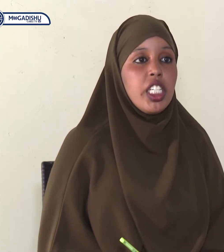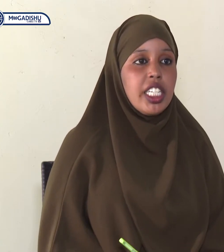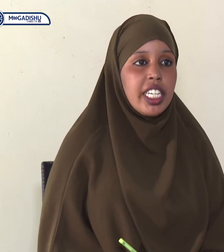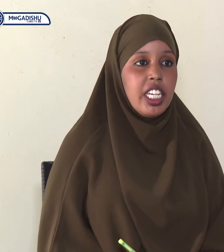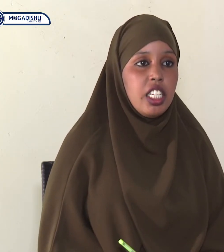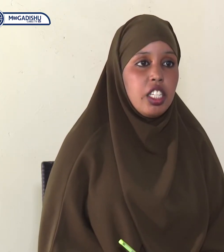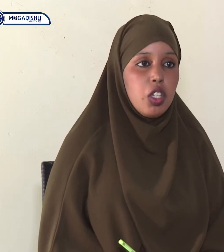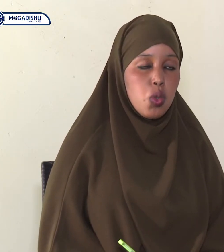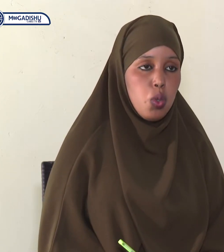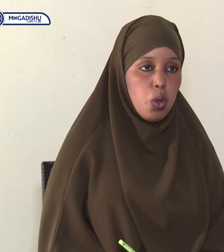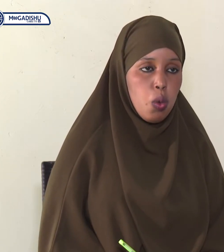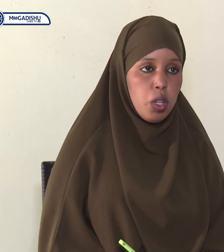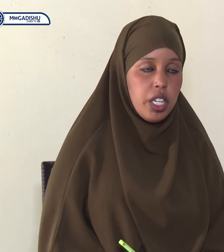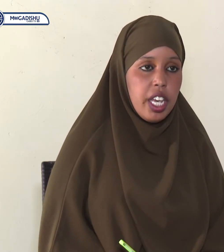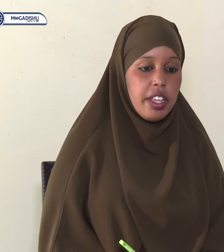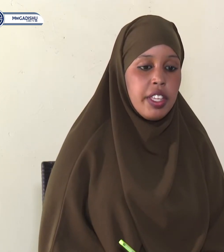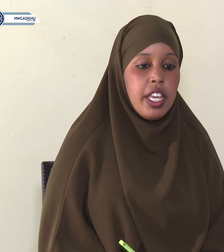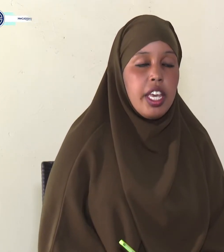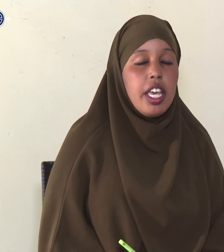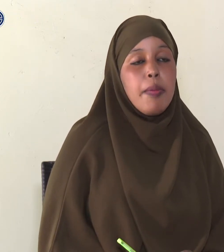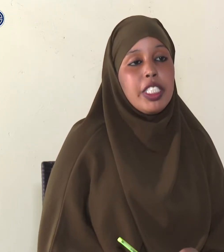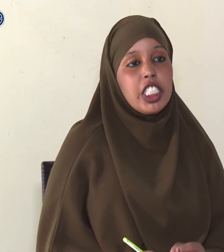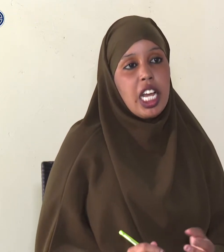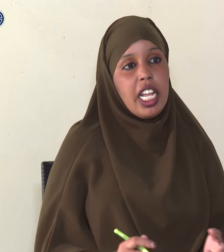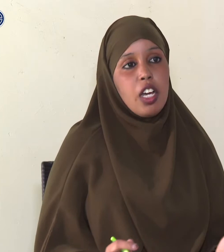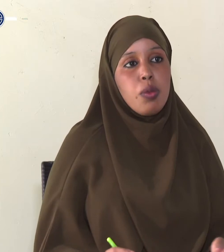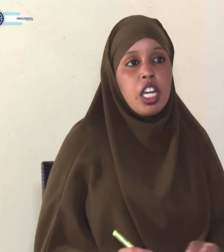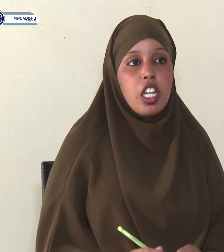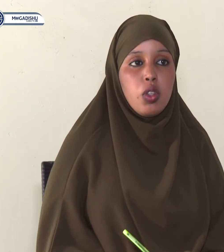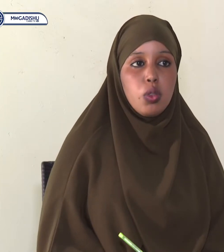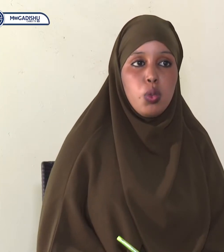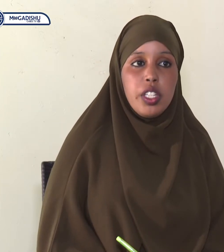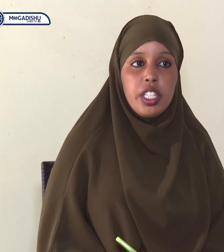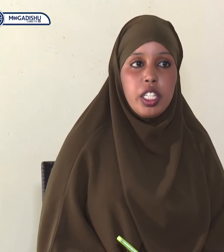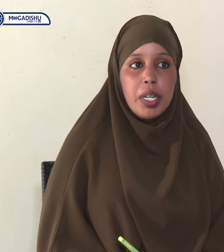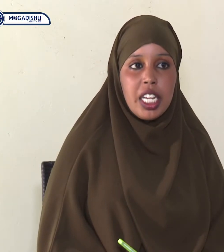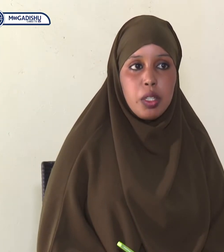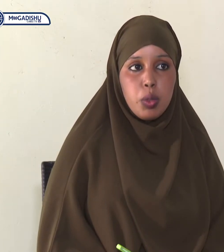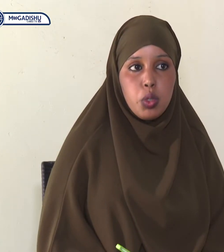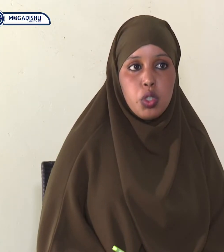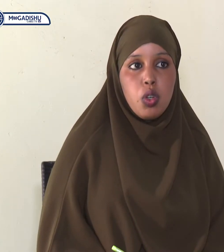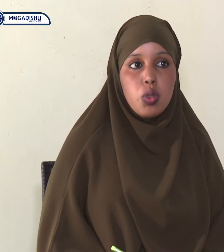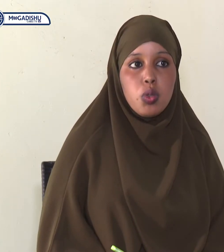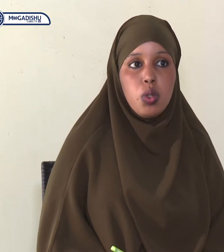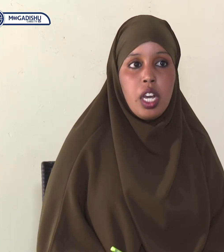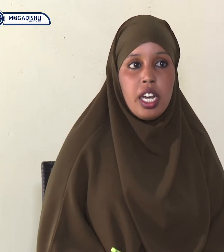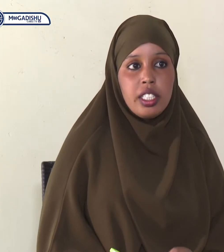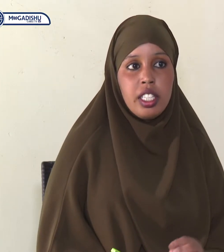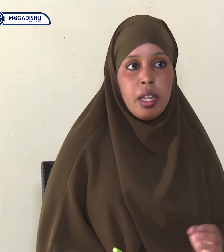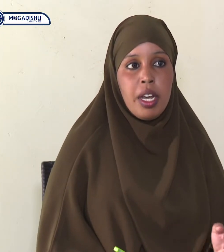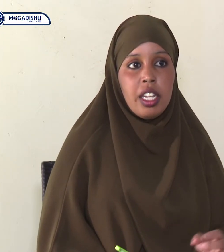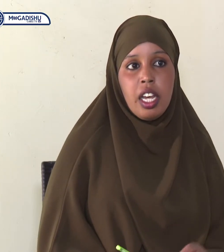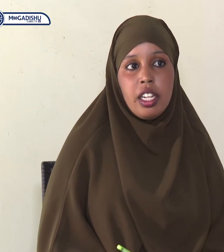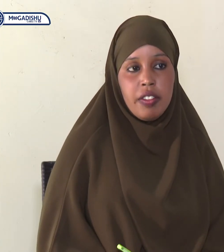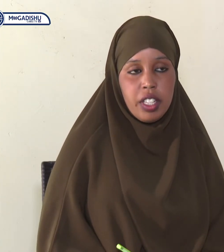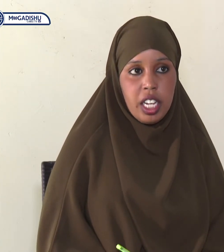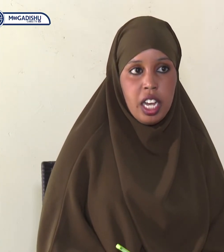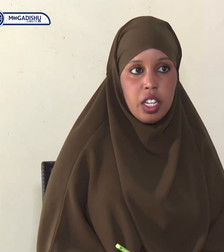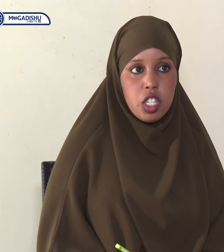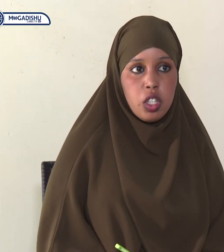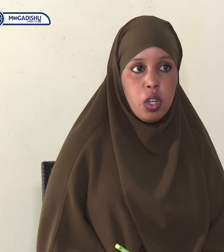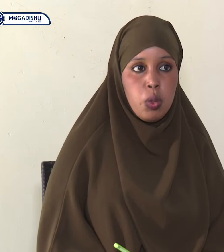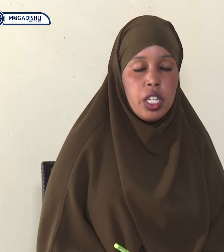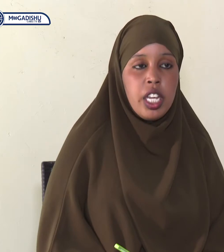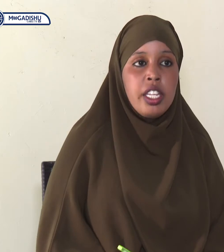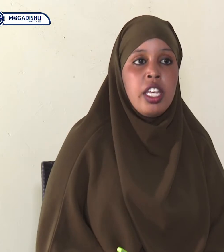xarunta weyn ee Dherkeynleyn ee iskuulka uu leeyahay. Ma jiraan xarumo kaleeto aad ku leedihiin magaalada Muqdisho oo iskuulka ardayda maqalka naafada ka